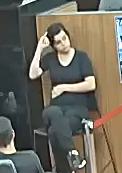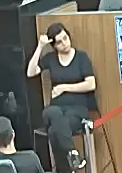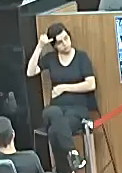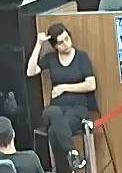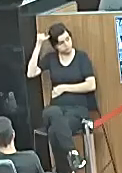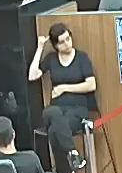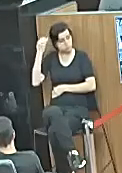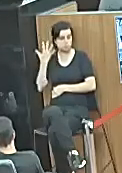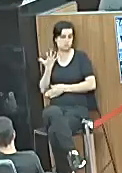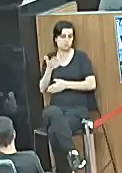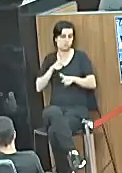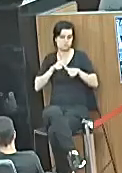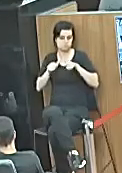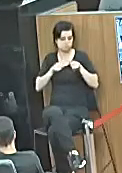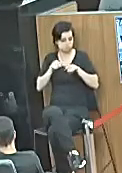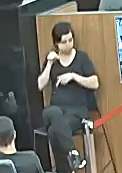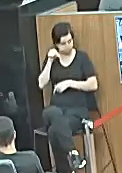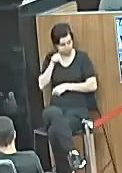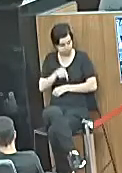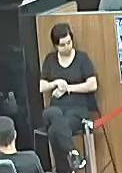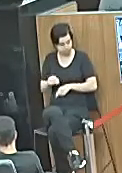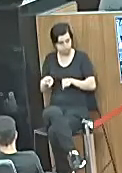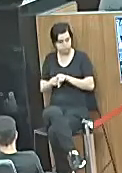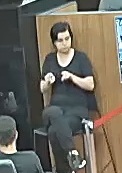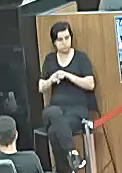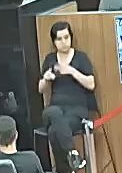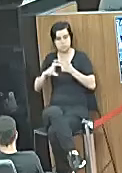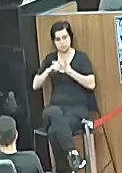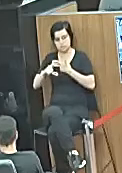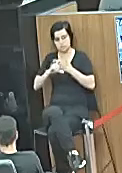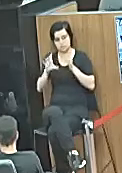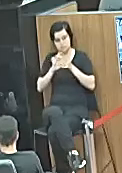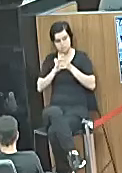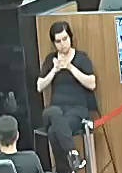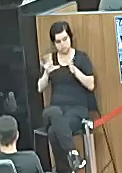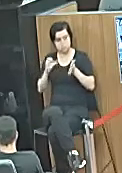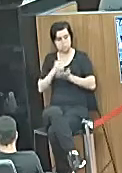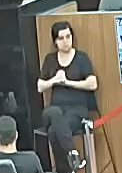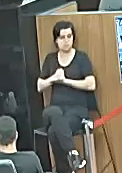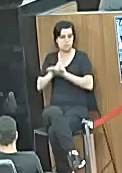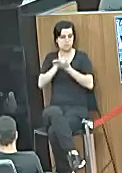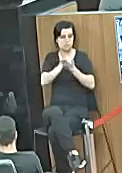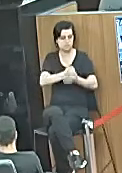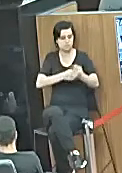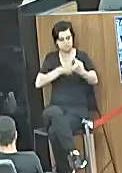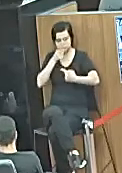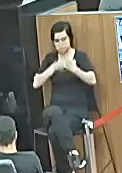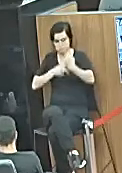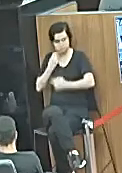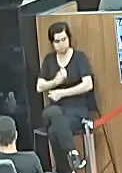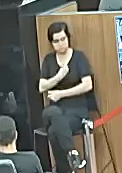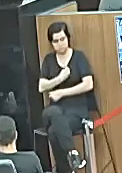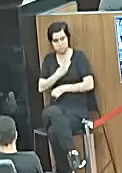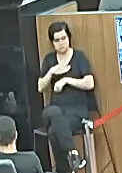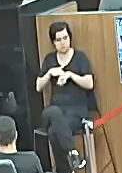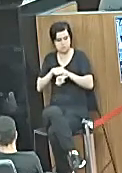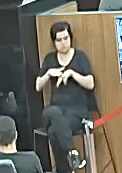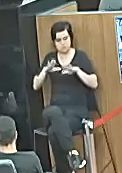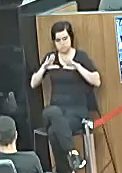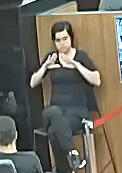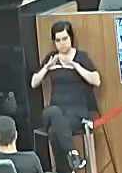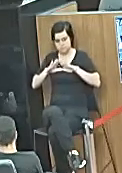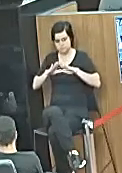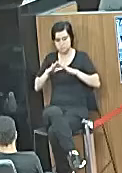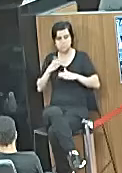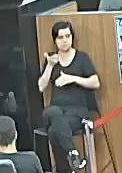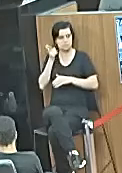desse trabalho e colocar o executivo sempre à disposição pra esses debates com essa conversa com assembléia para que a gente